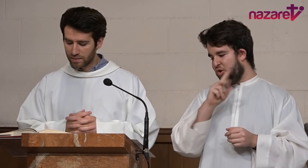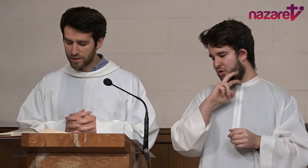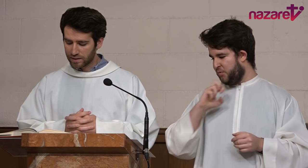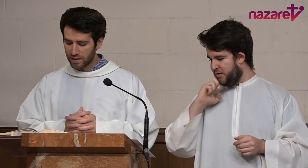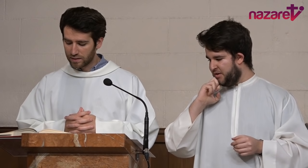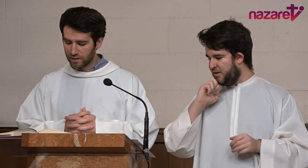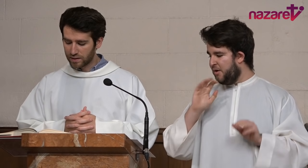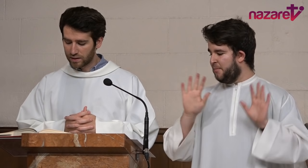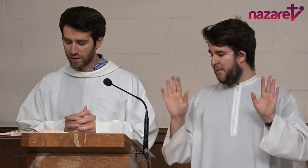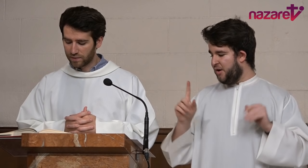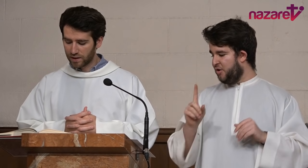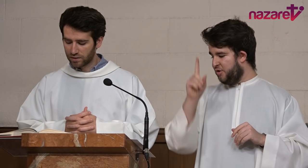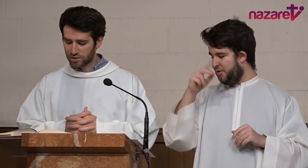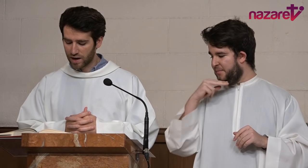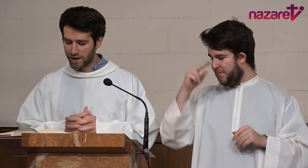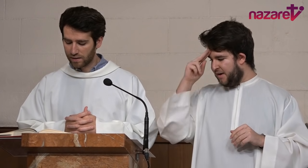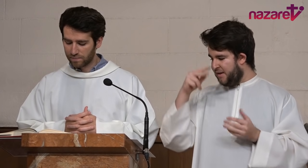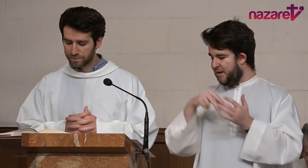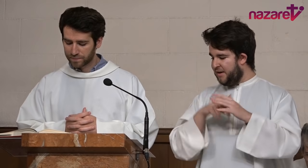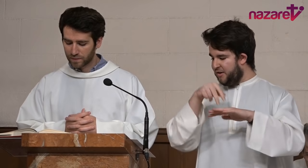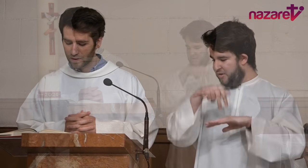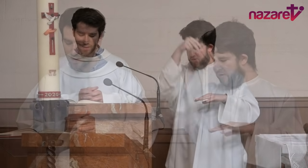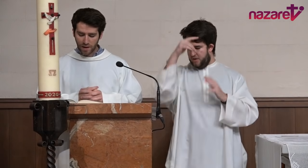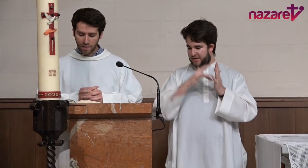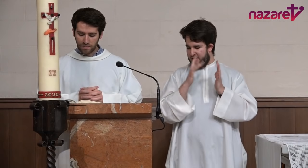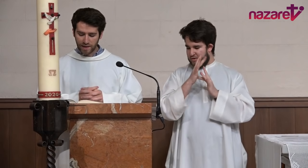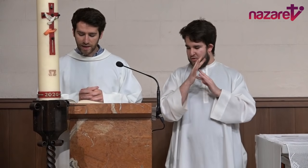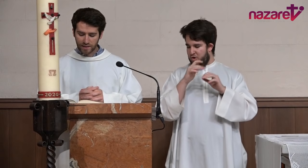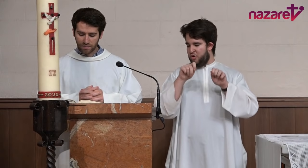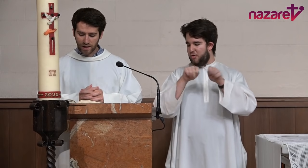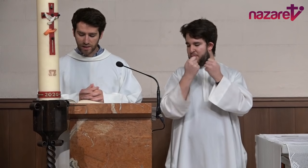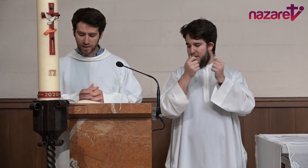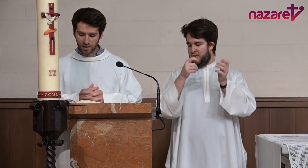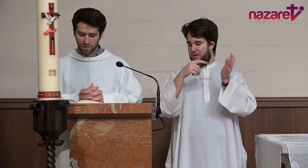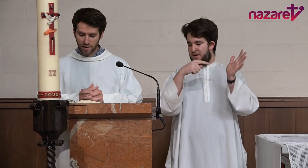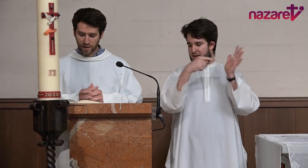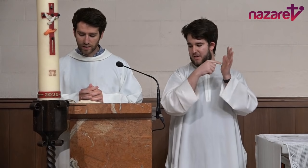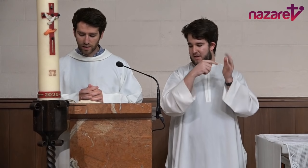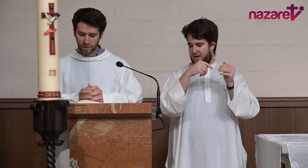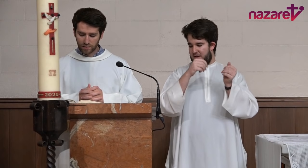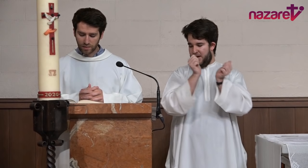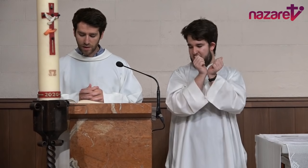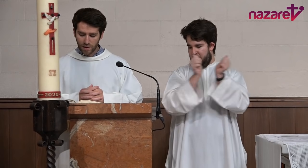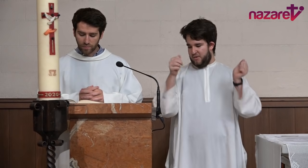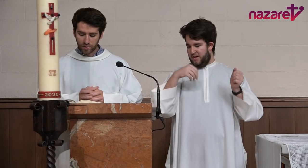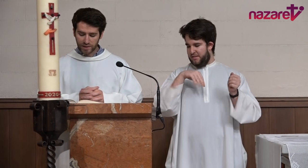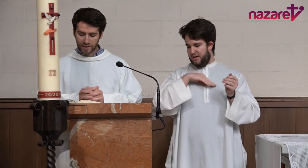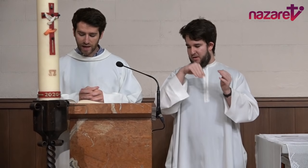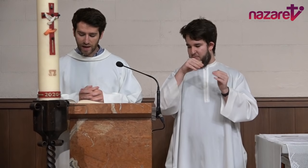David dice refiriéndose a él: «Veía siempre al Señor delante de mí, pues está